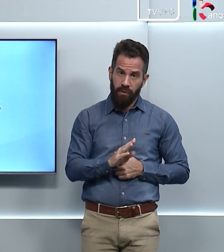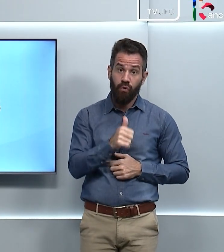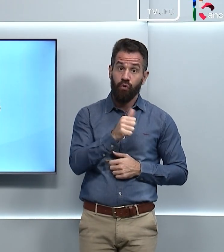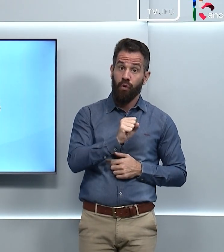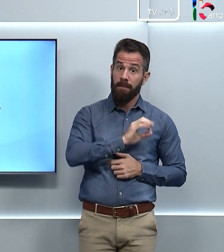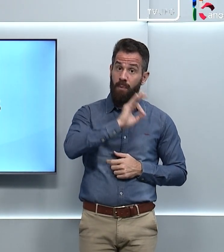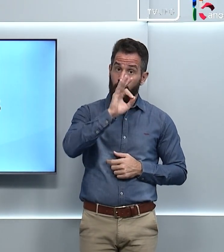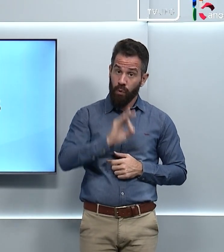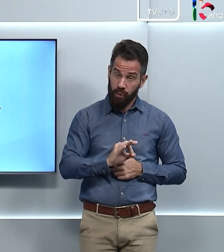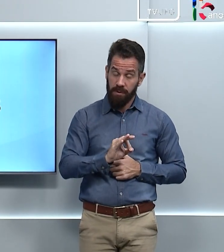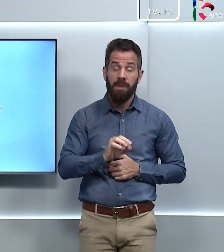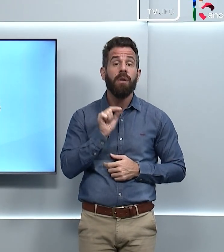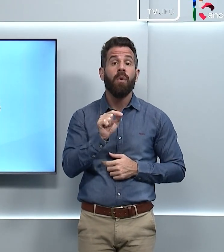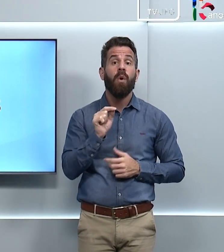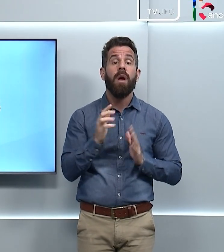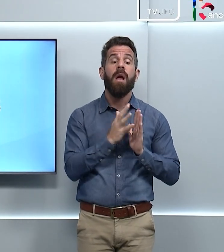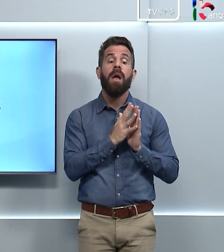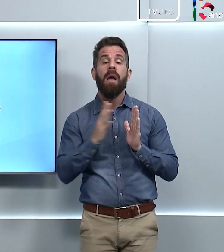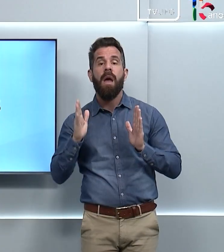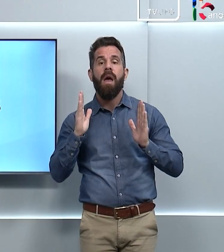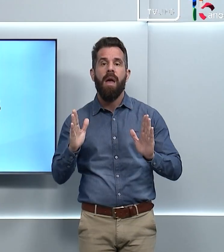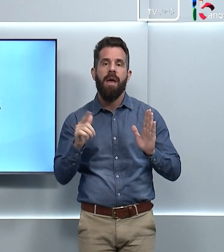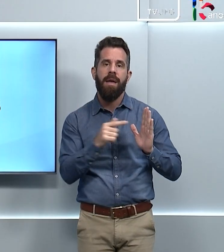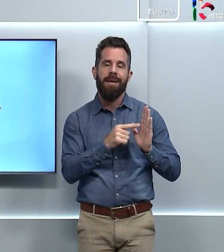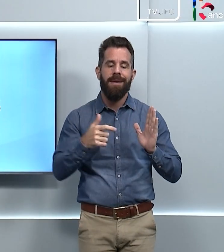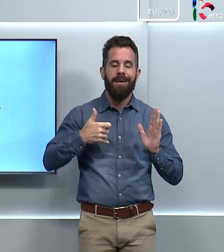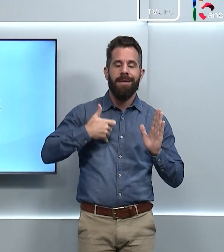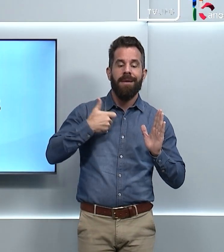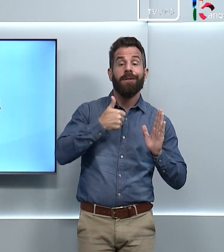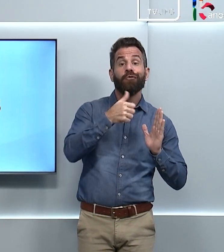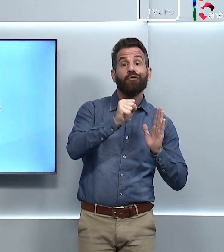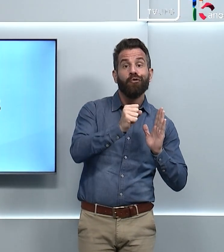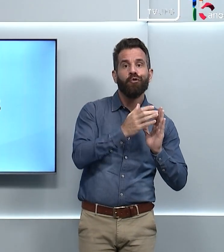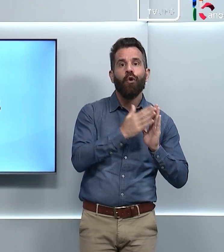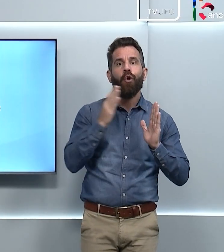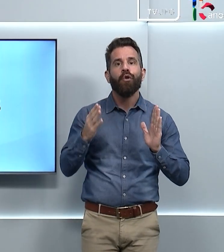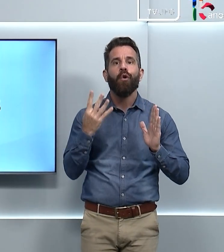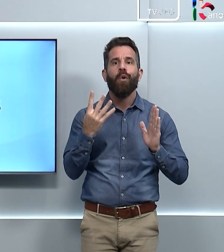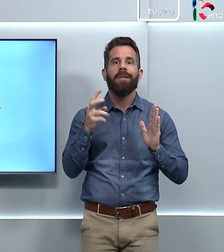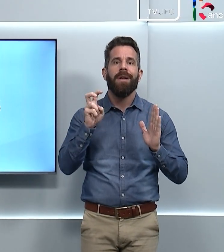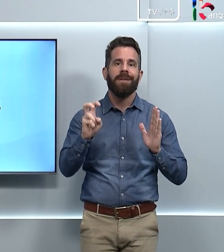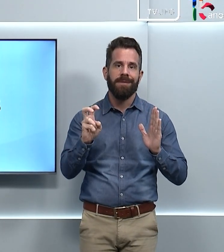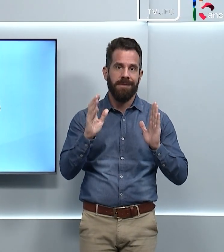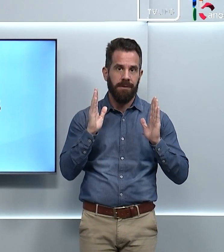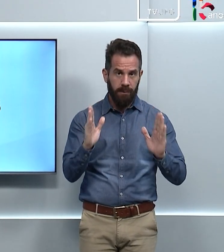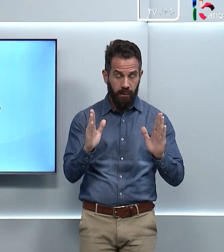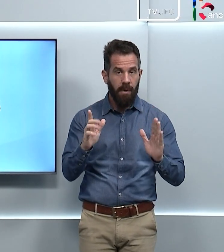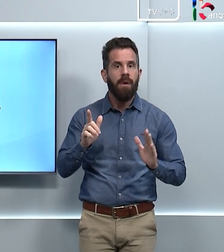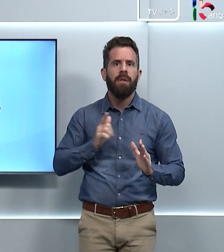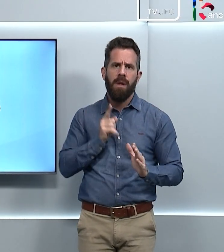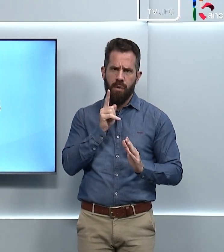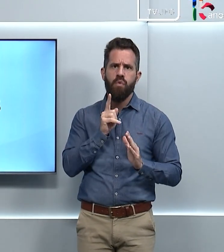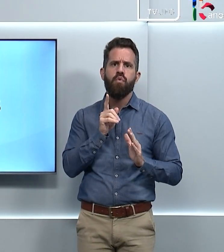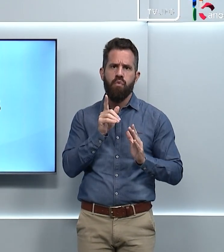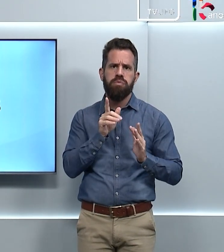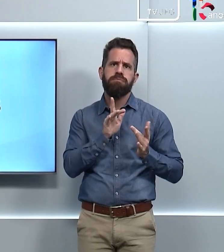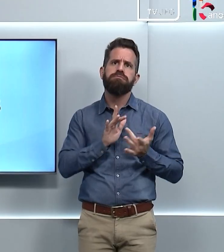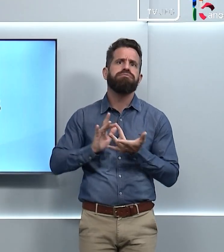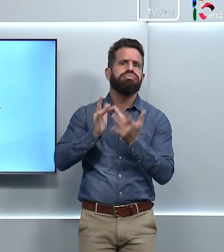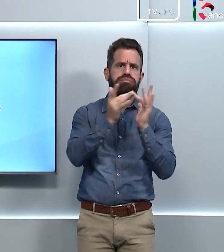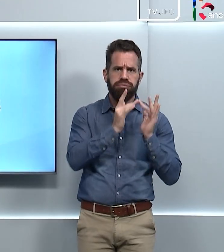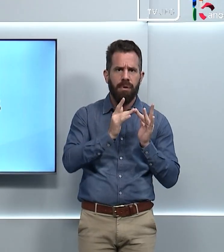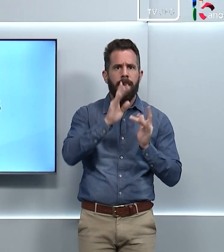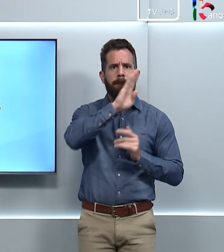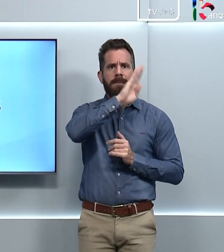de 18 a 45 anos, de acordo com dados da Rede Brasil AVC. E para entender melhor essa condição